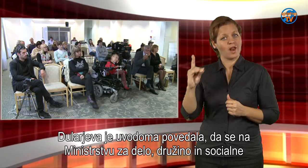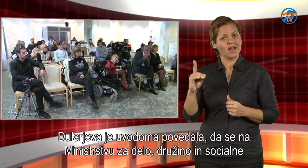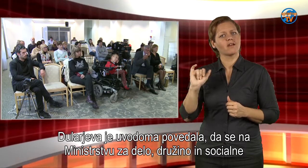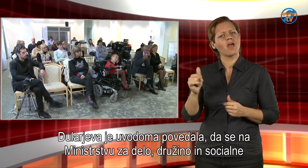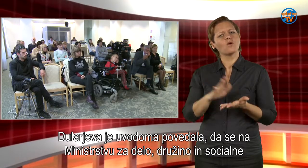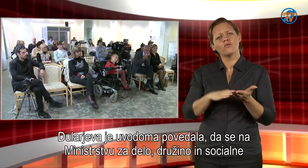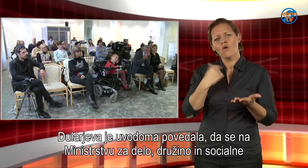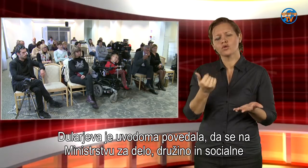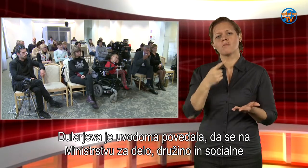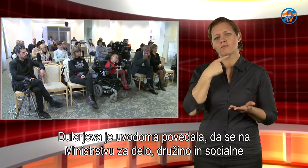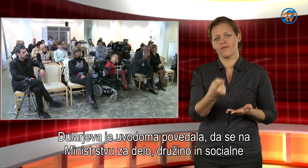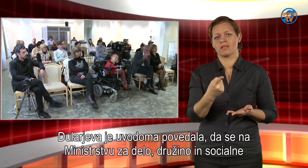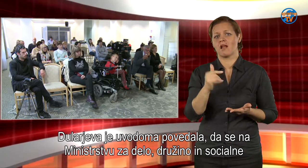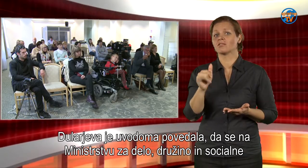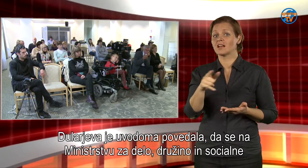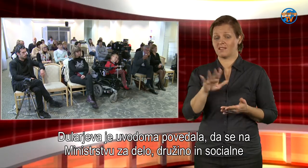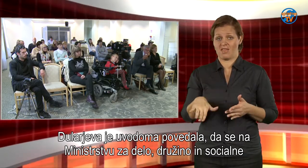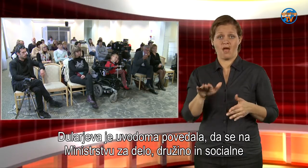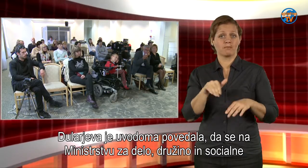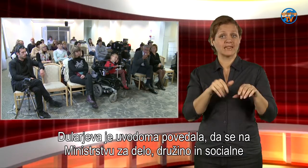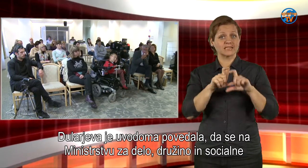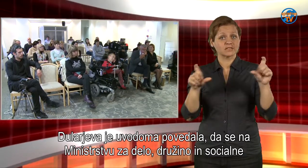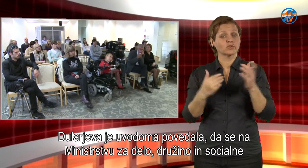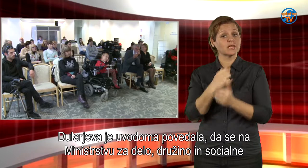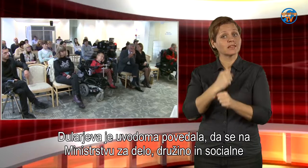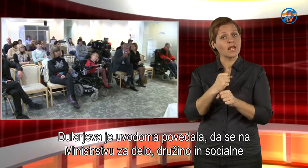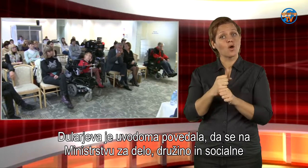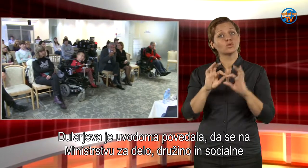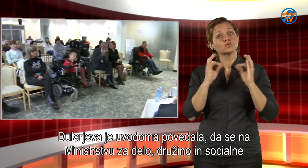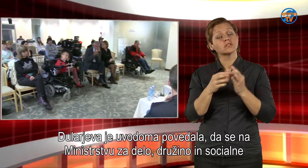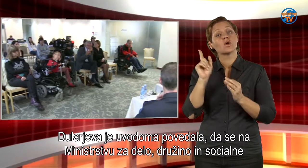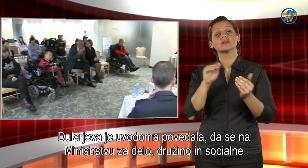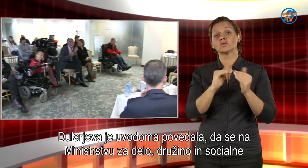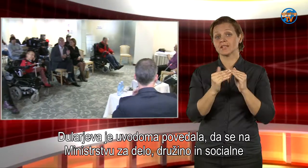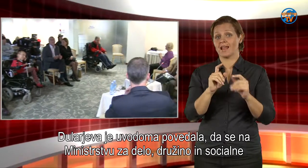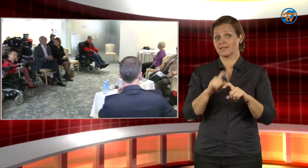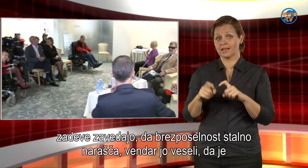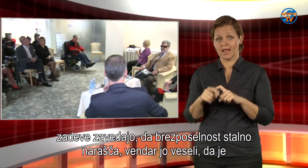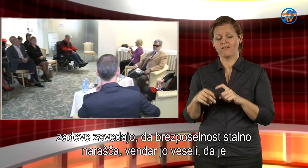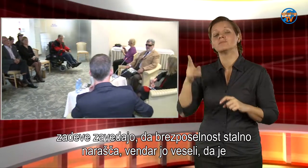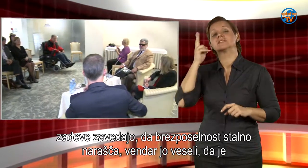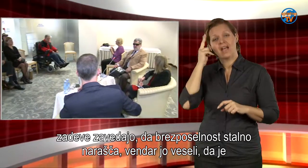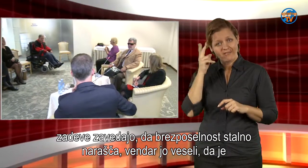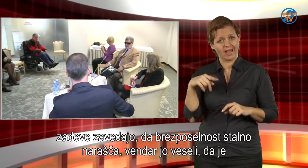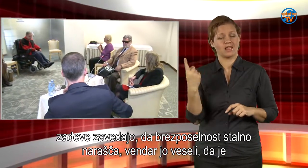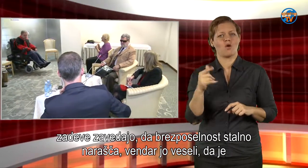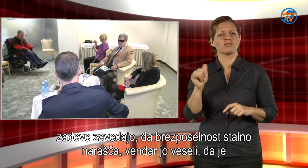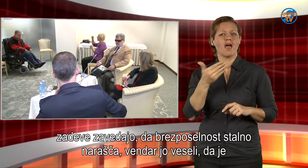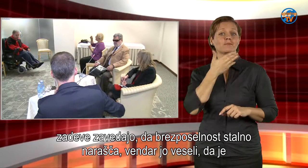Dularjeva je uvodoma povedala, da se na Ministrstvu za delo, družino in socialne zadeve zavedajo, da brezposelnost